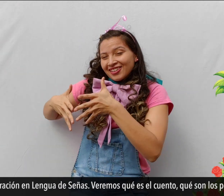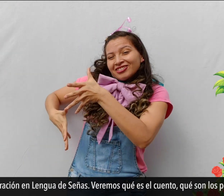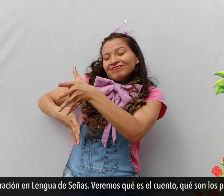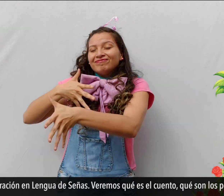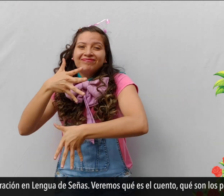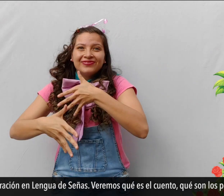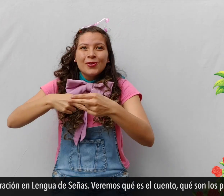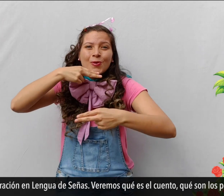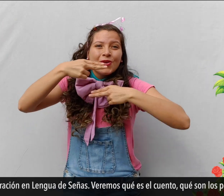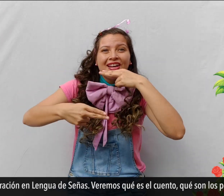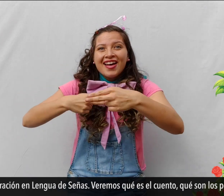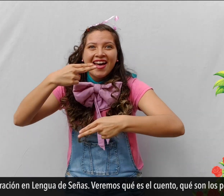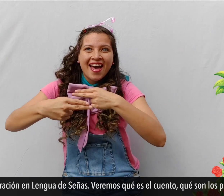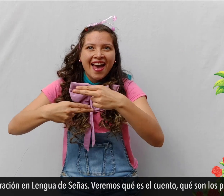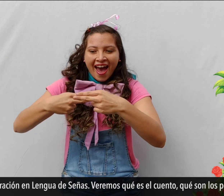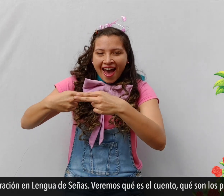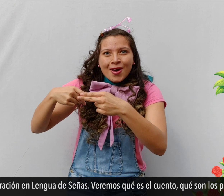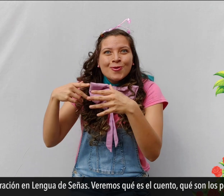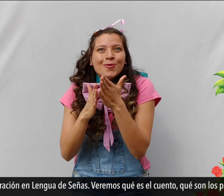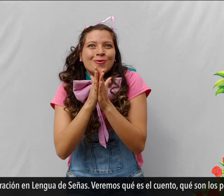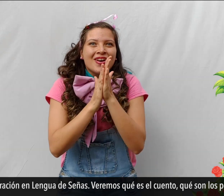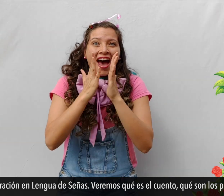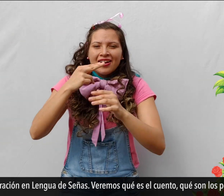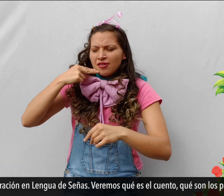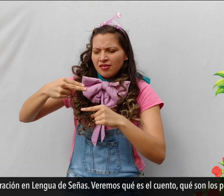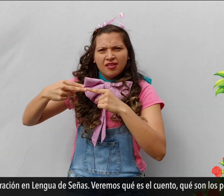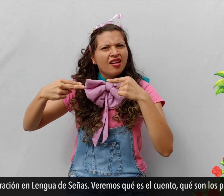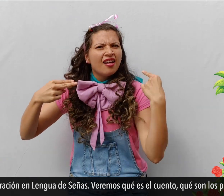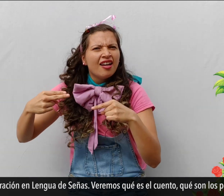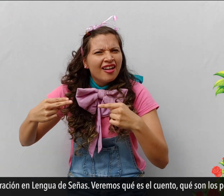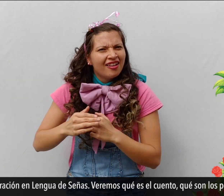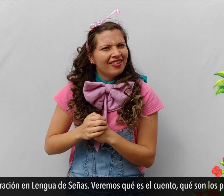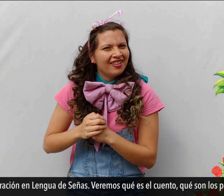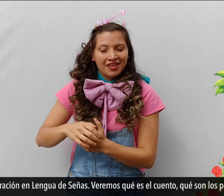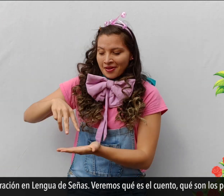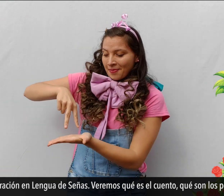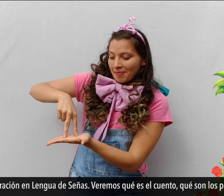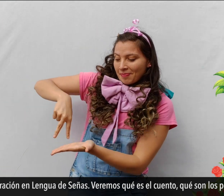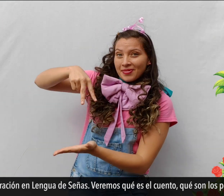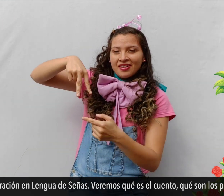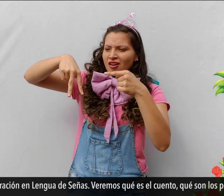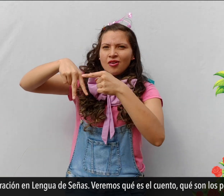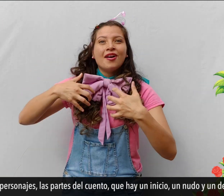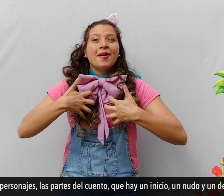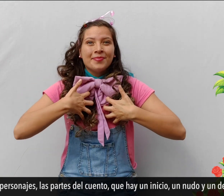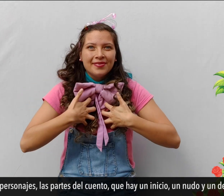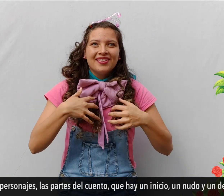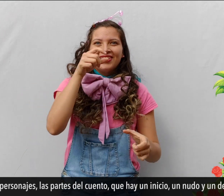especial para los niños. Tendremos narración en lengua de señas. Veremos qué es el cuento, qué